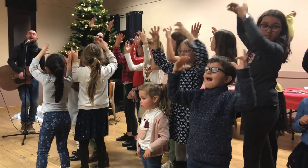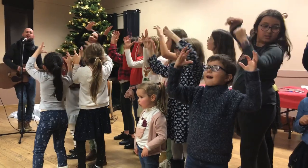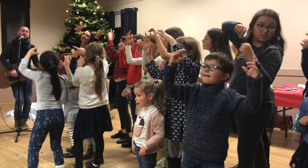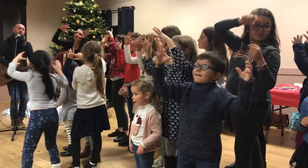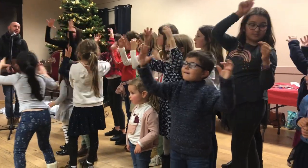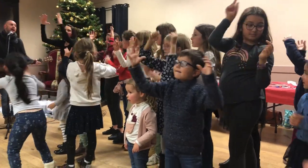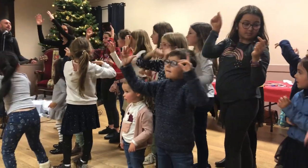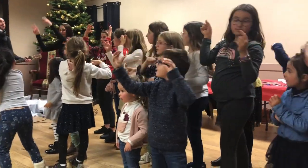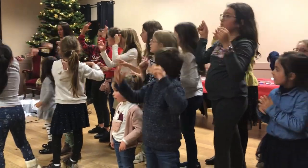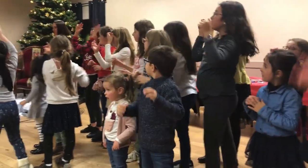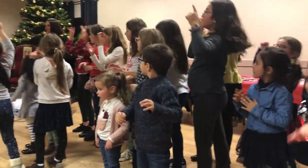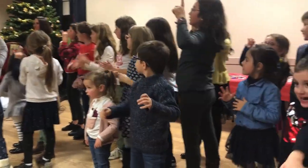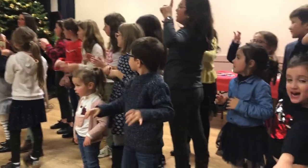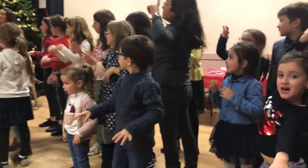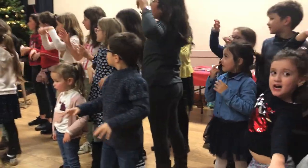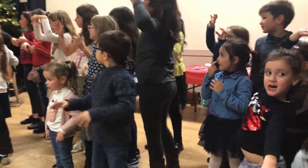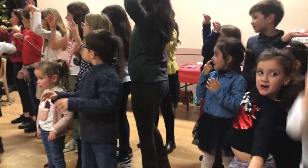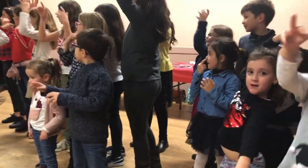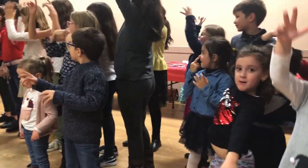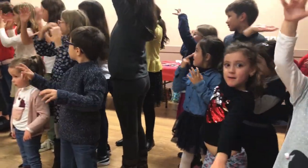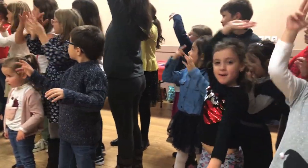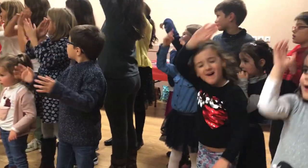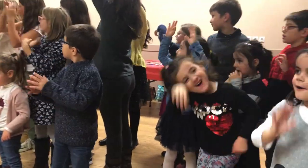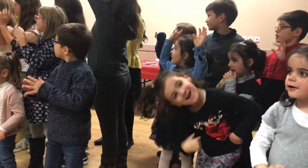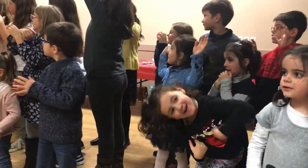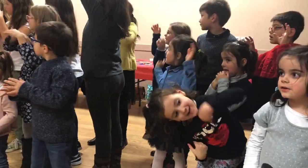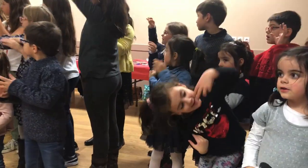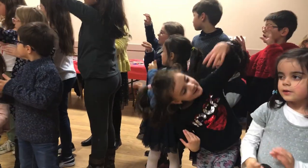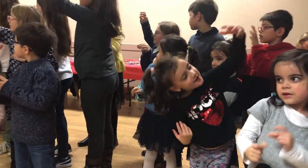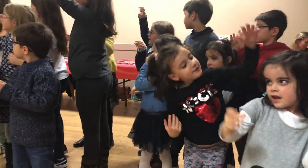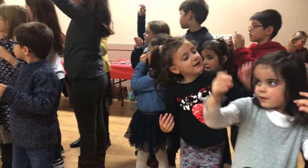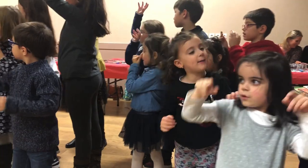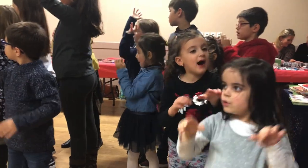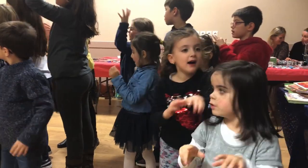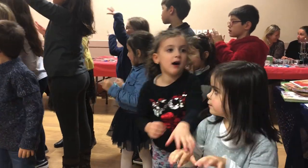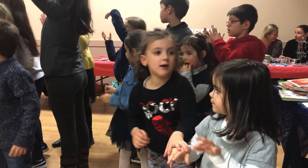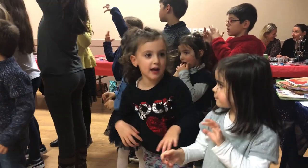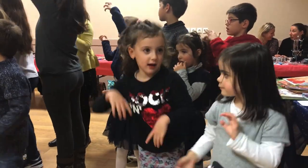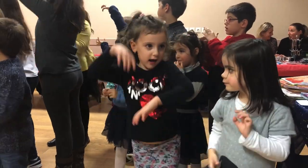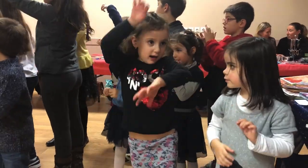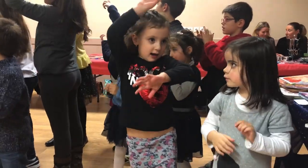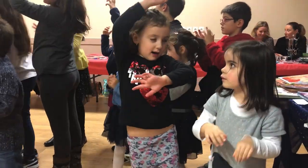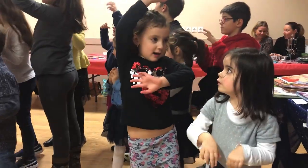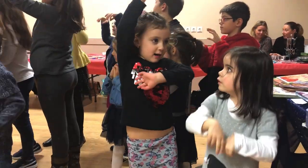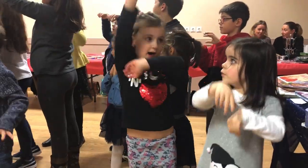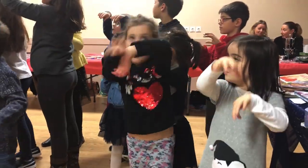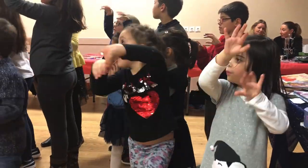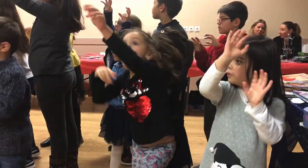je suis heureux j'y vois cadeau je veux je